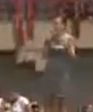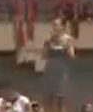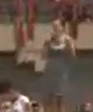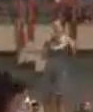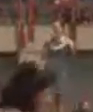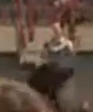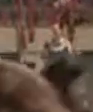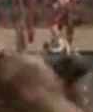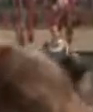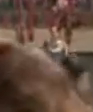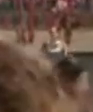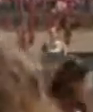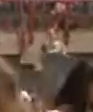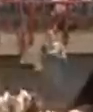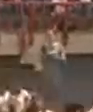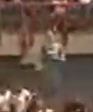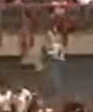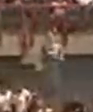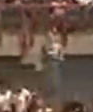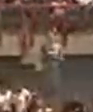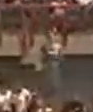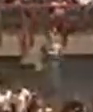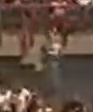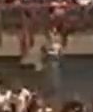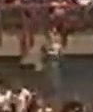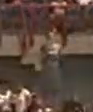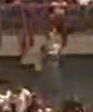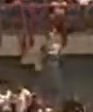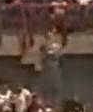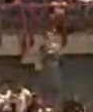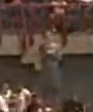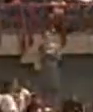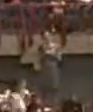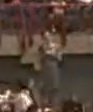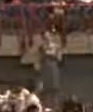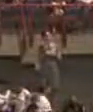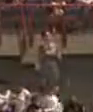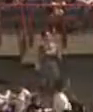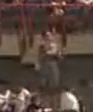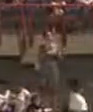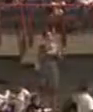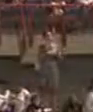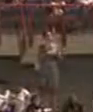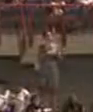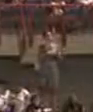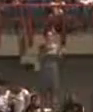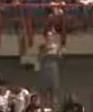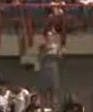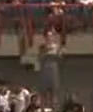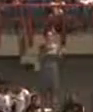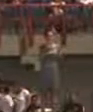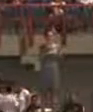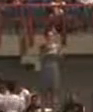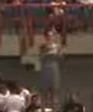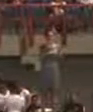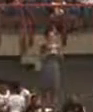meia hora da próxima hora. Não é 12h30, porque não é a metade do dia, é a metade da próxima hora.